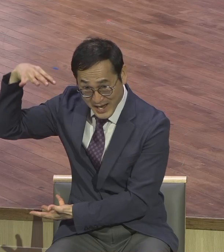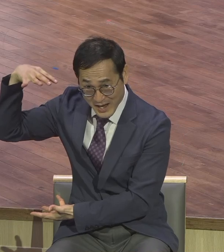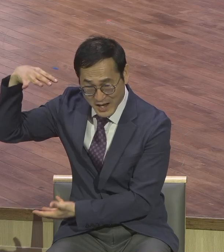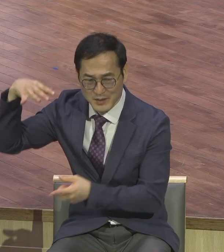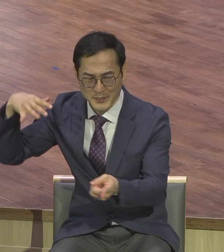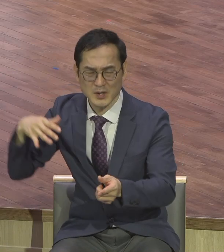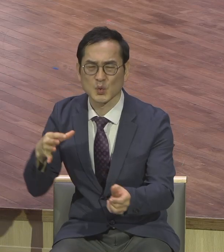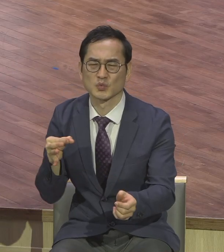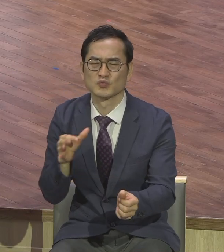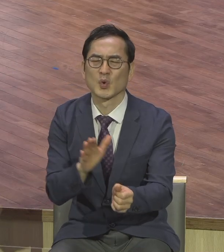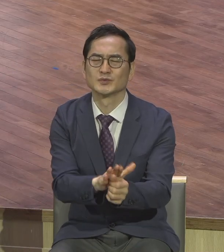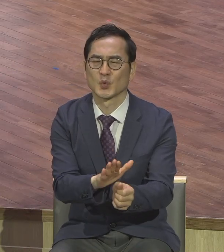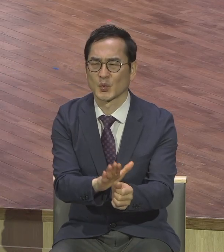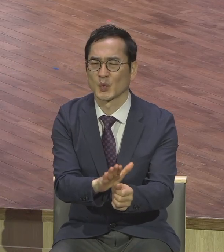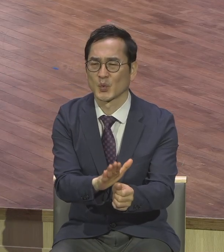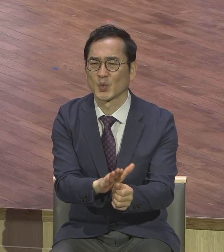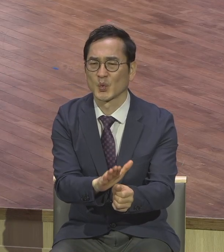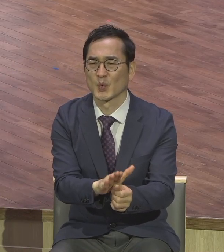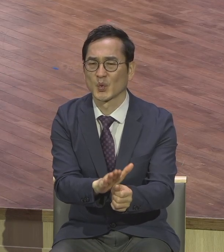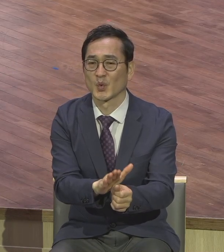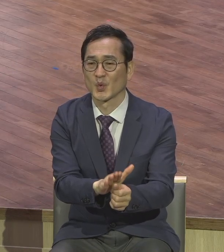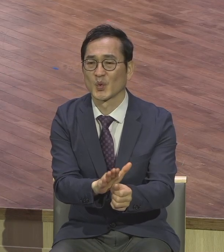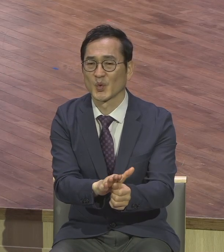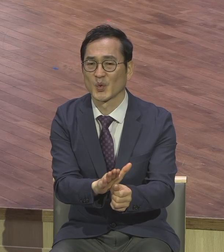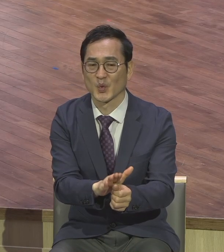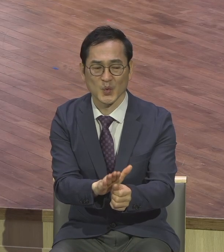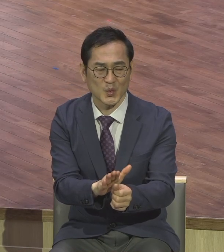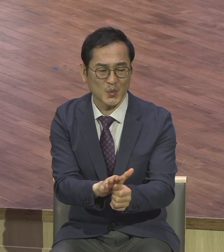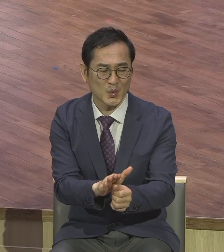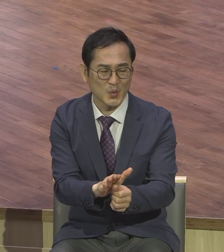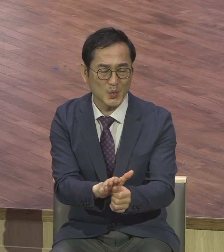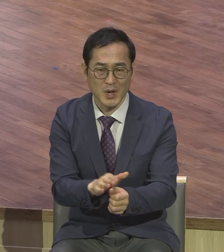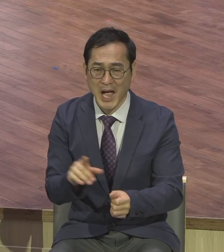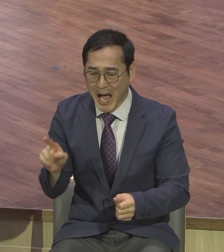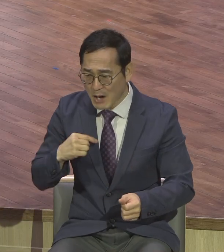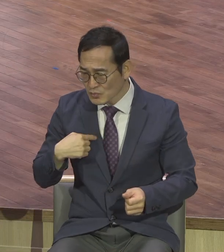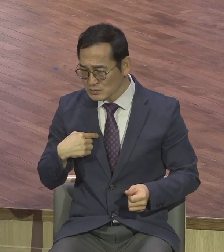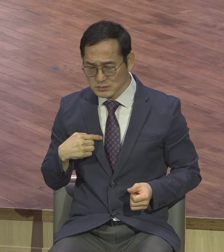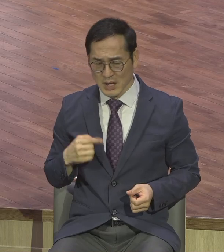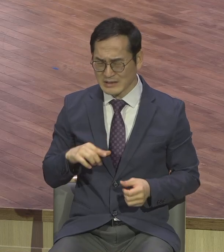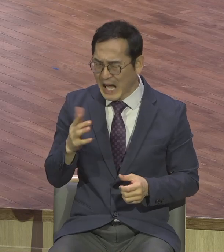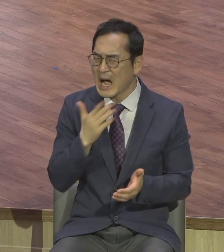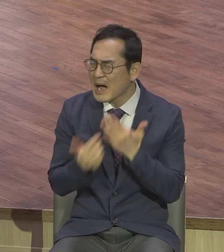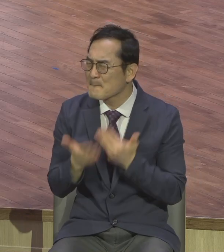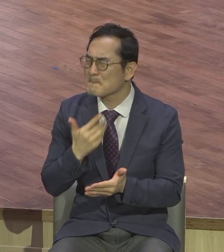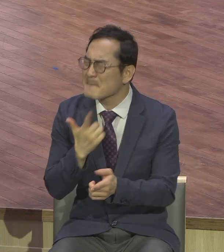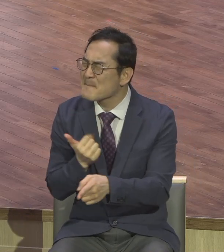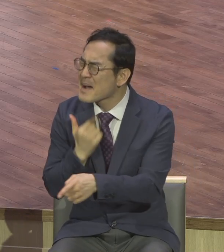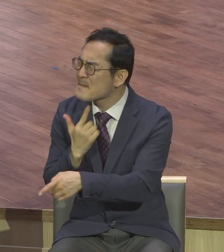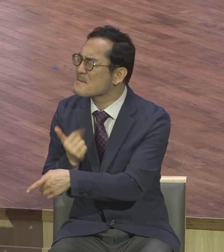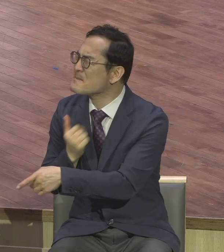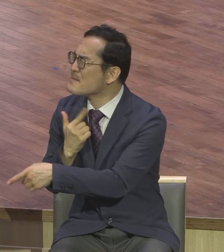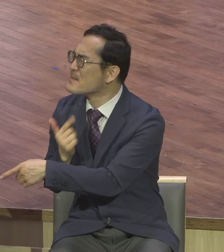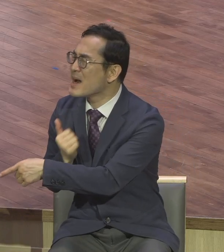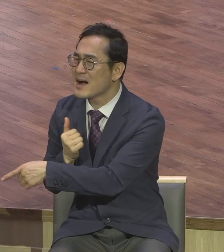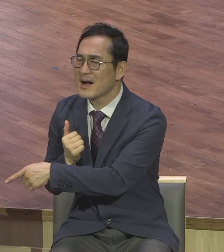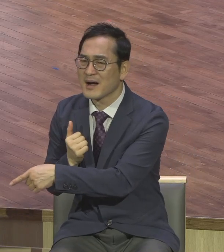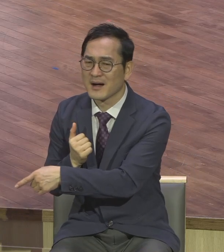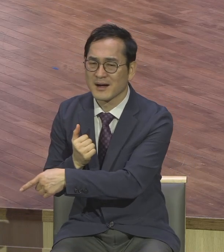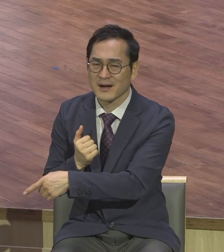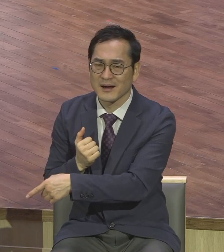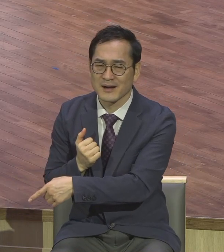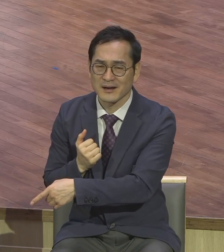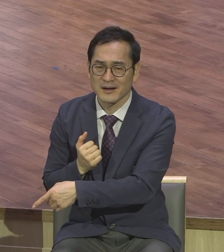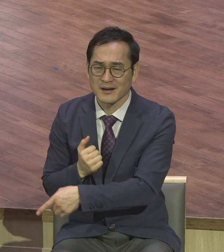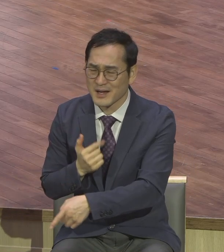사람이 가장 쾌감을 어디서 느끼냐. 다른 할 게 아무것도 없으니까 그것들 모아놓고 서로 죽이게 하는 거예요. 게임하는 거면